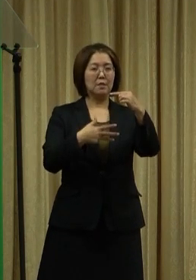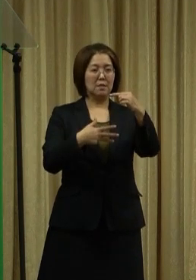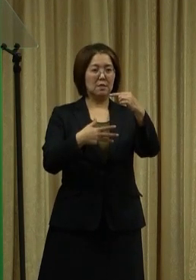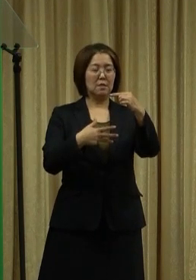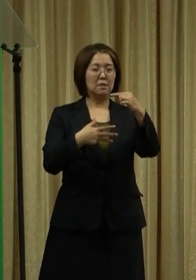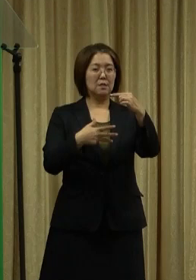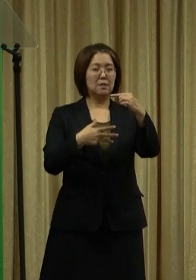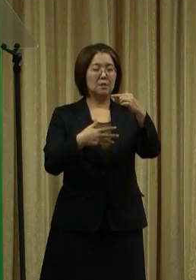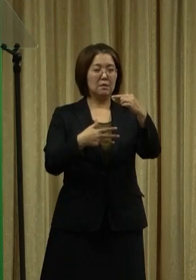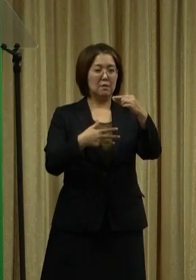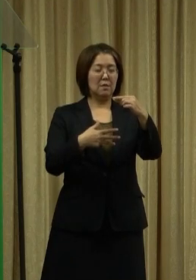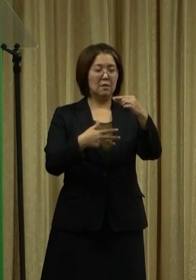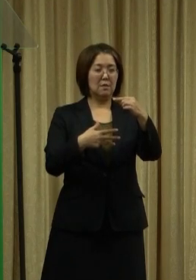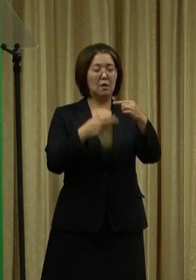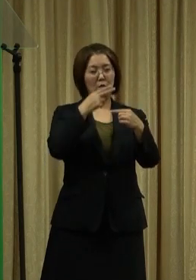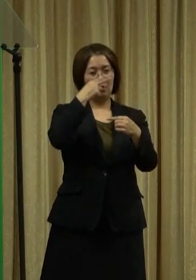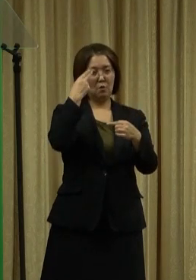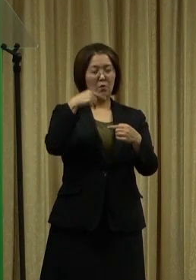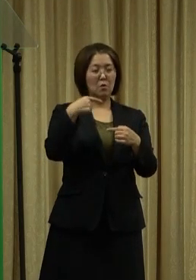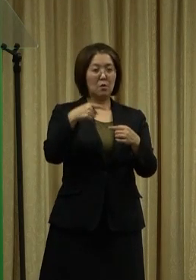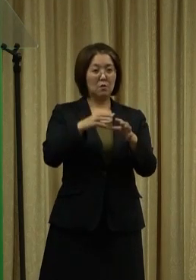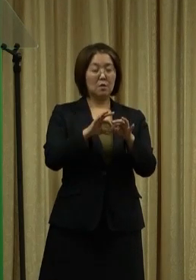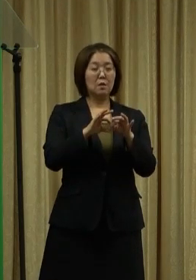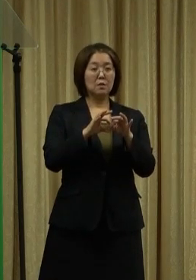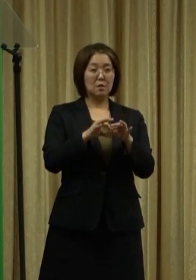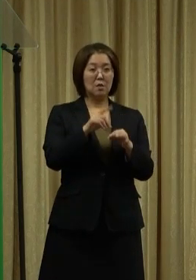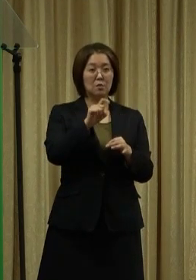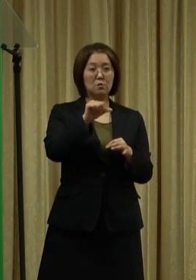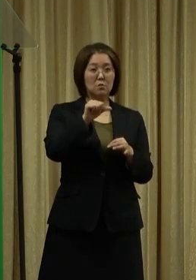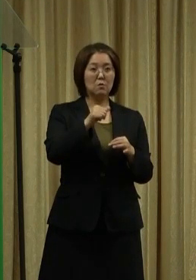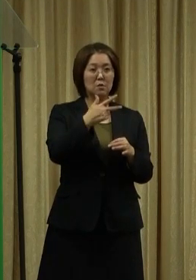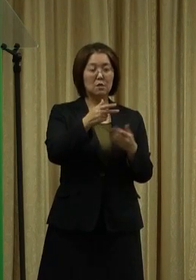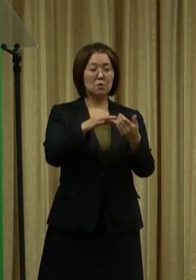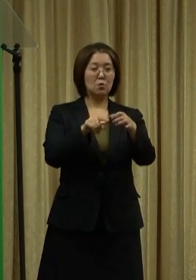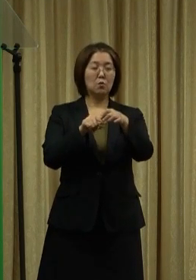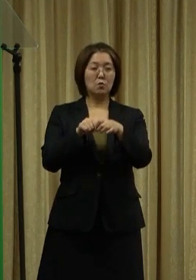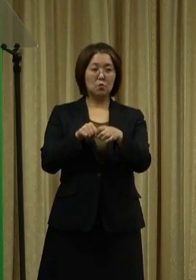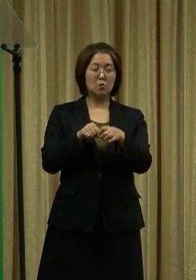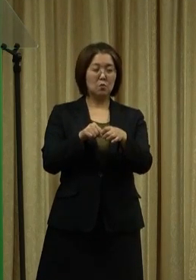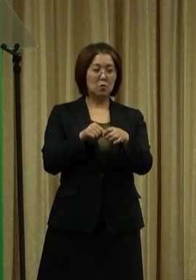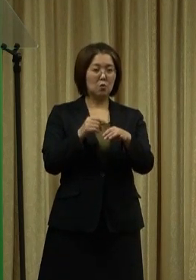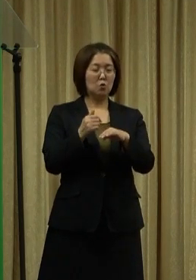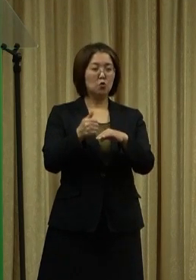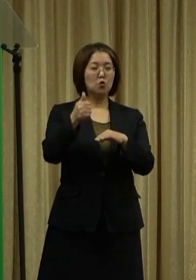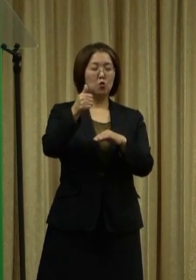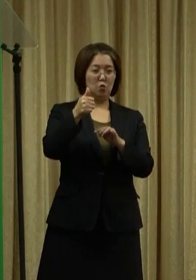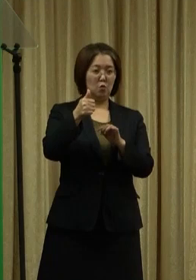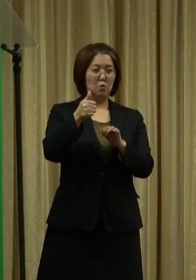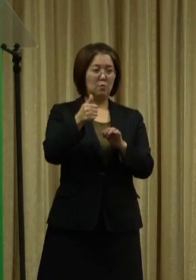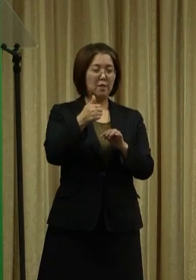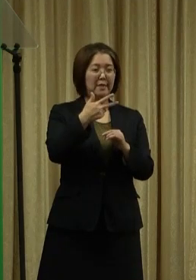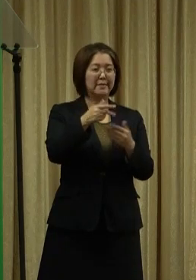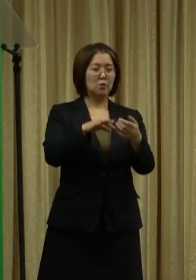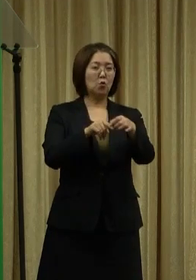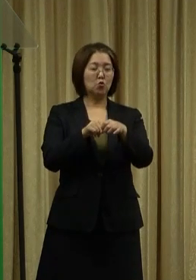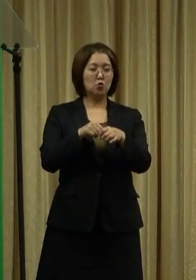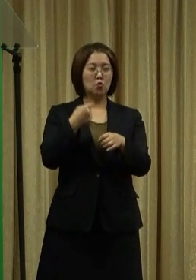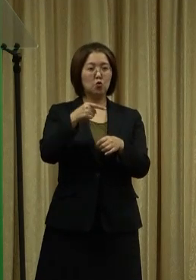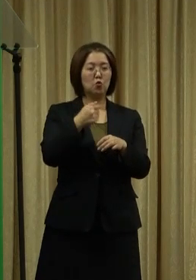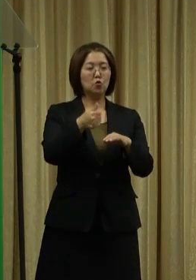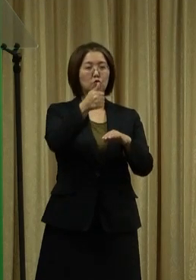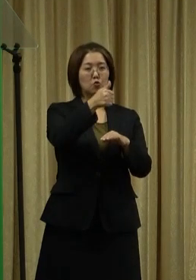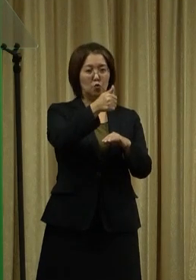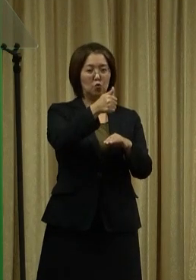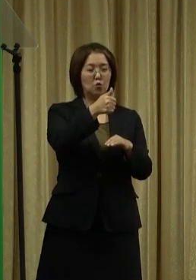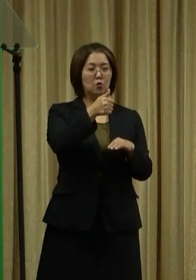ね、この高校教育に関して15市町村長の市長と首長さん、それからそれぞれの市町村の教育長さん